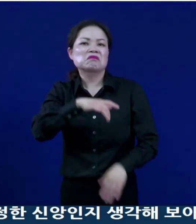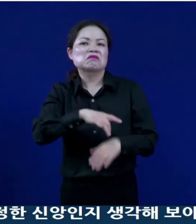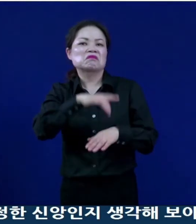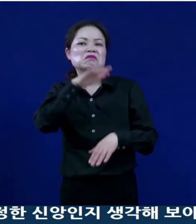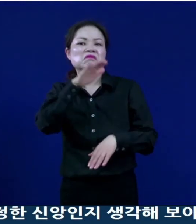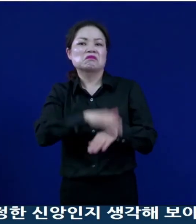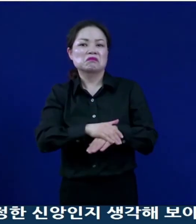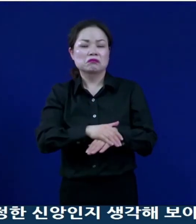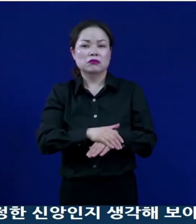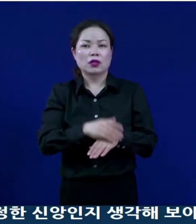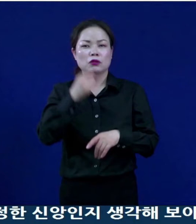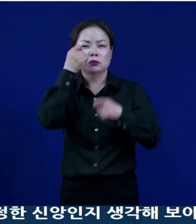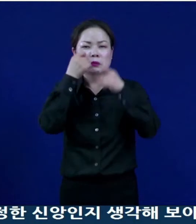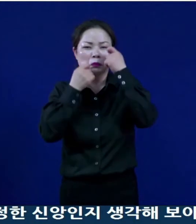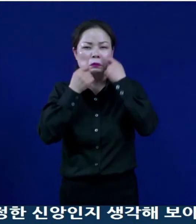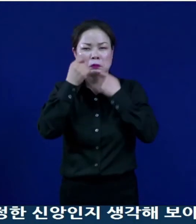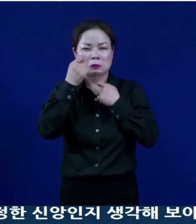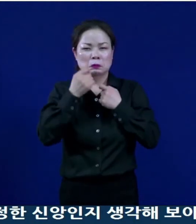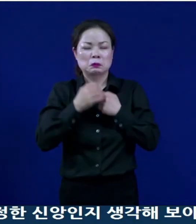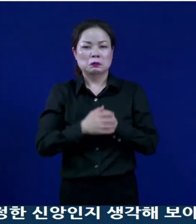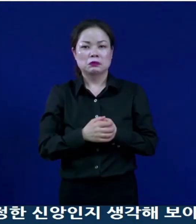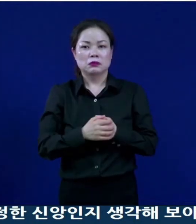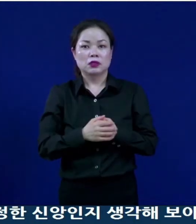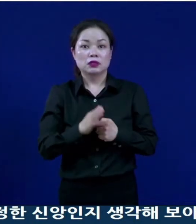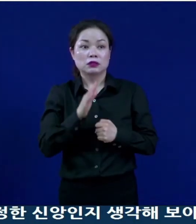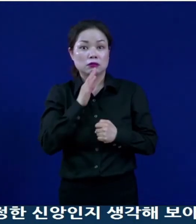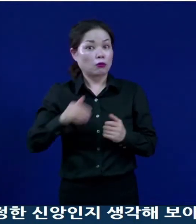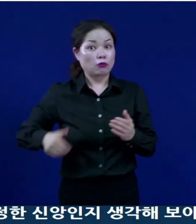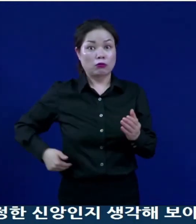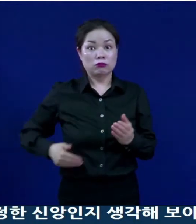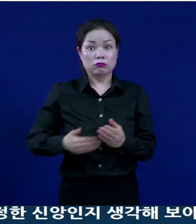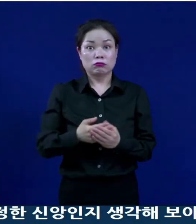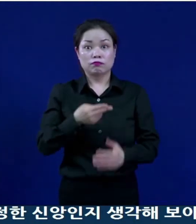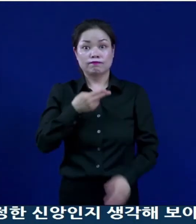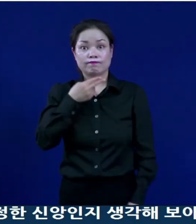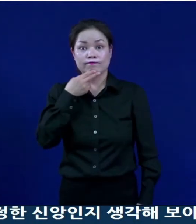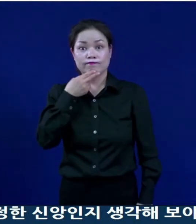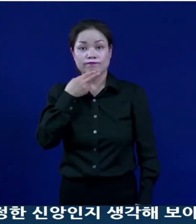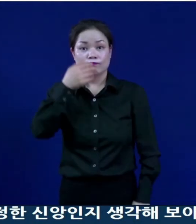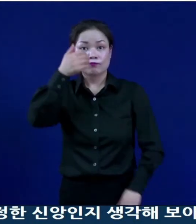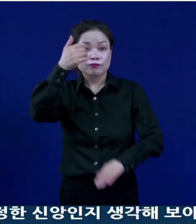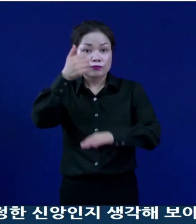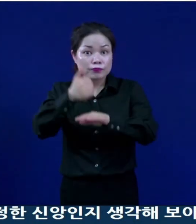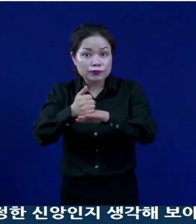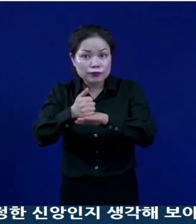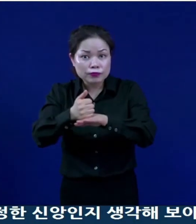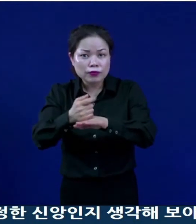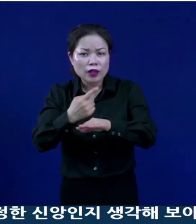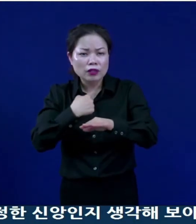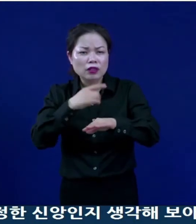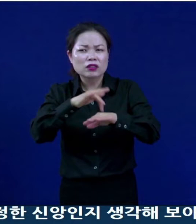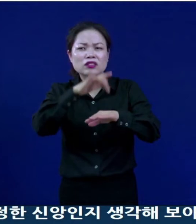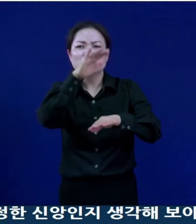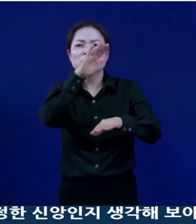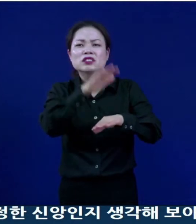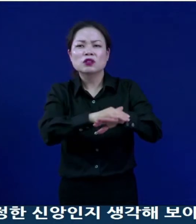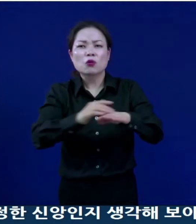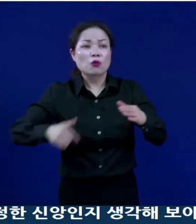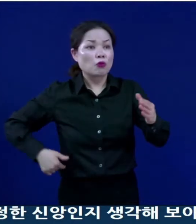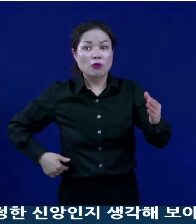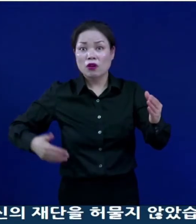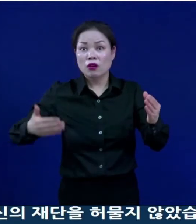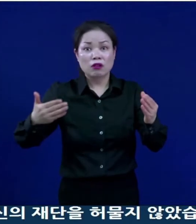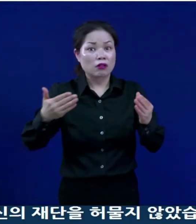형식적인 눈물이었습니다. 진정한 회개도 없었습니다. 그리고 결국 그나마 하던 그 형식적인